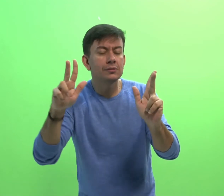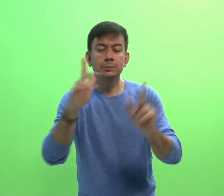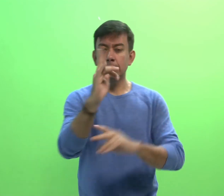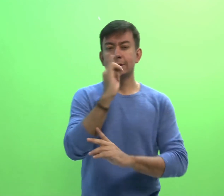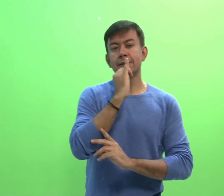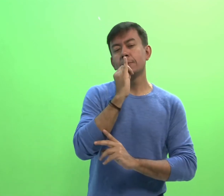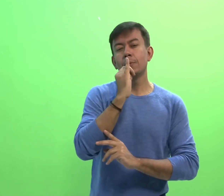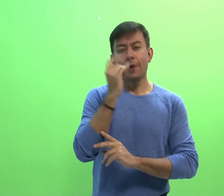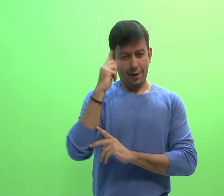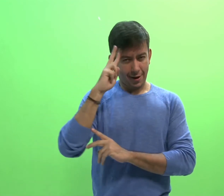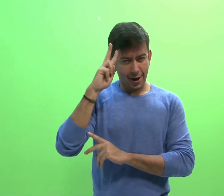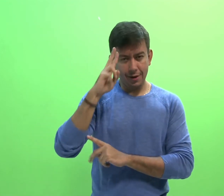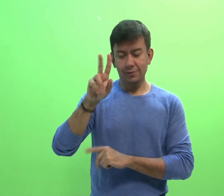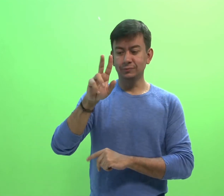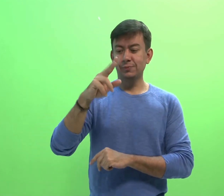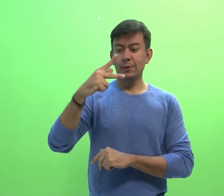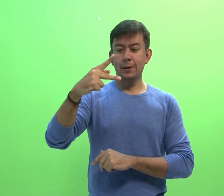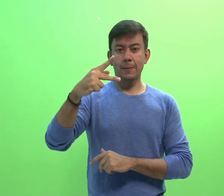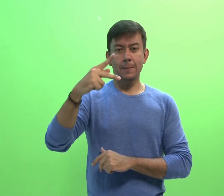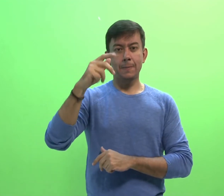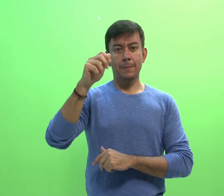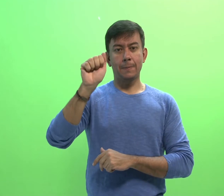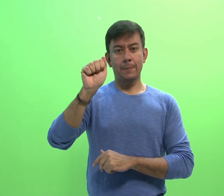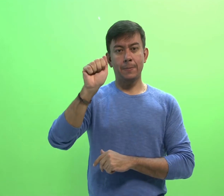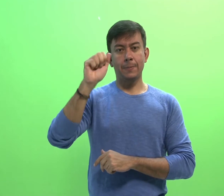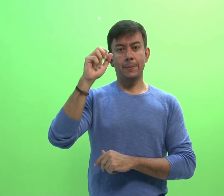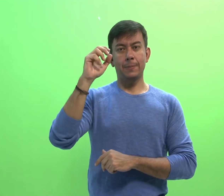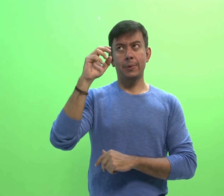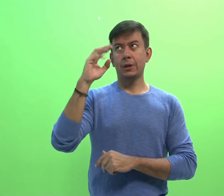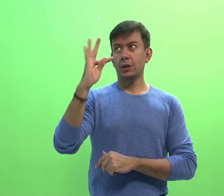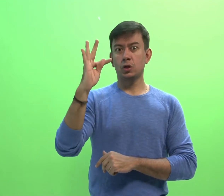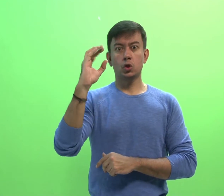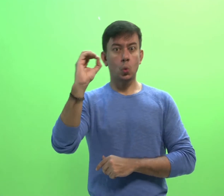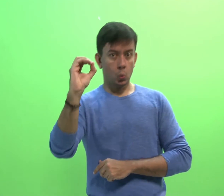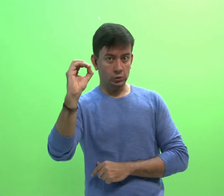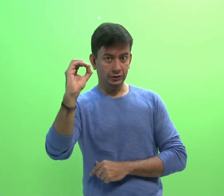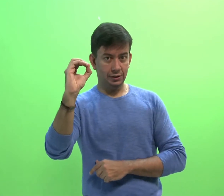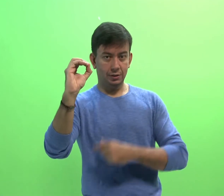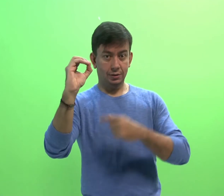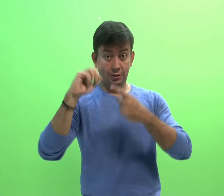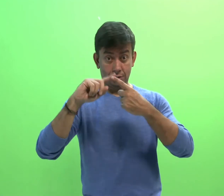que iria diferi-las seria o som. Por exemplo, pato.